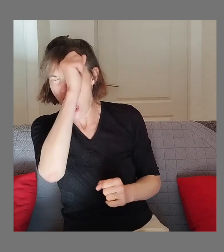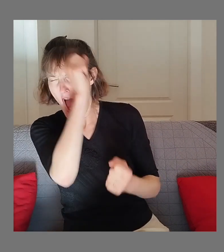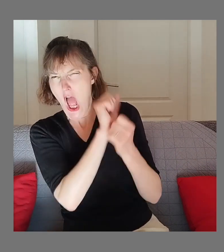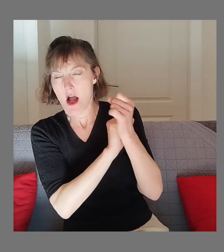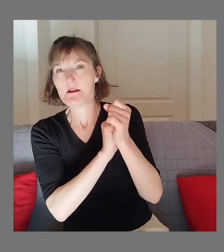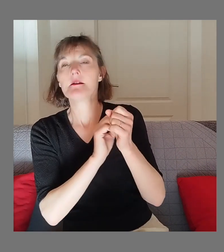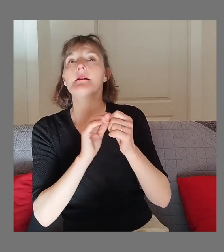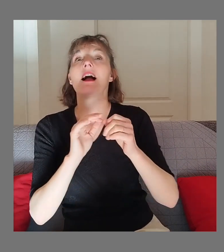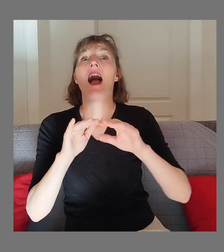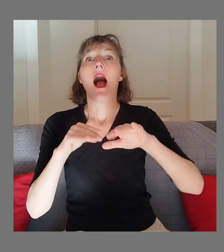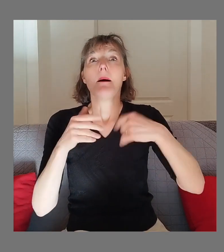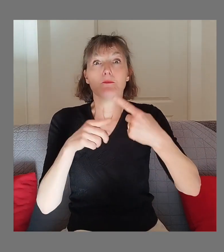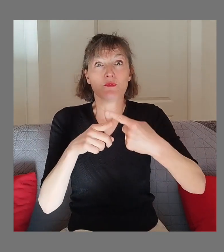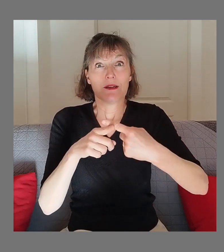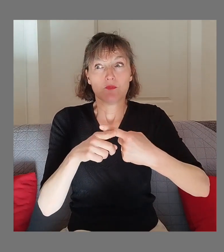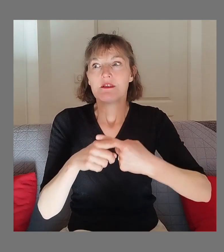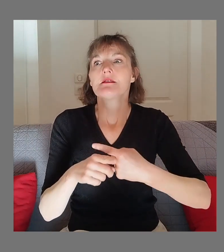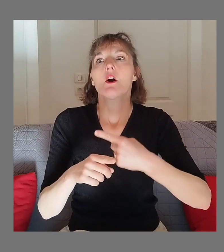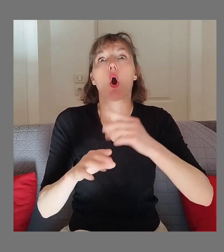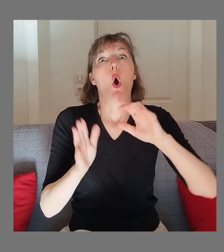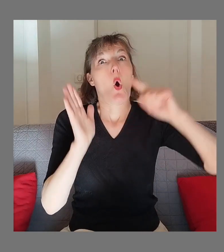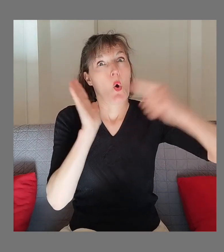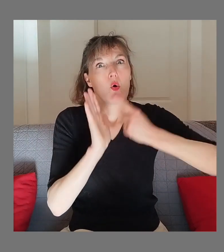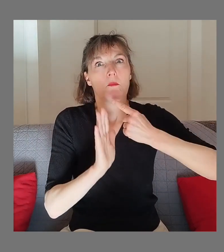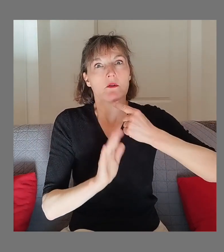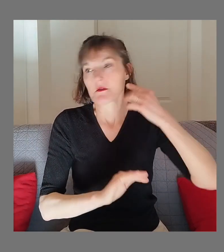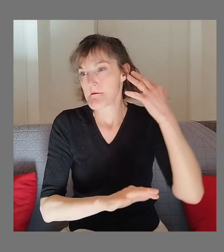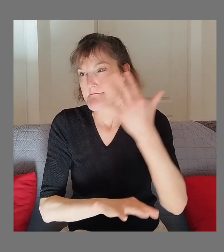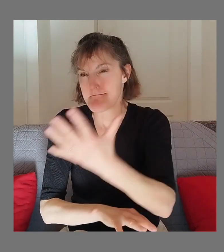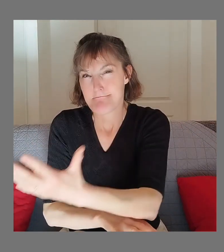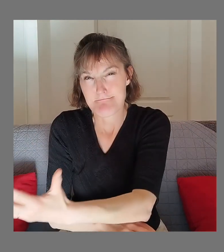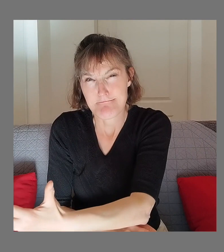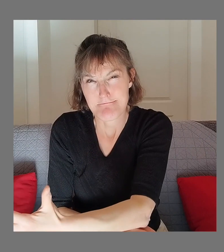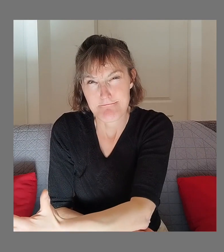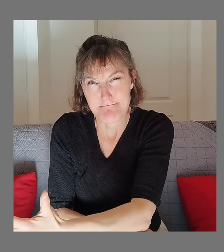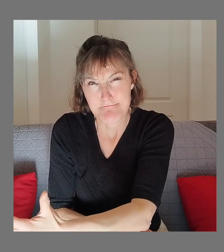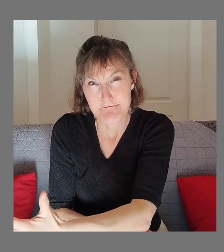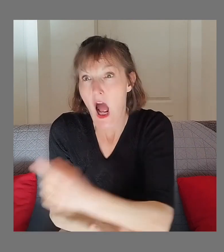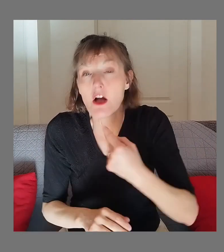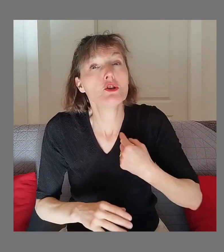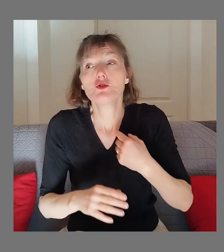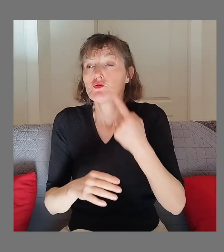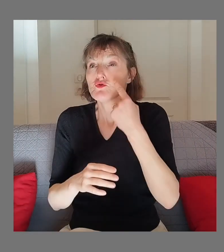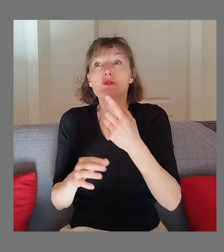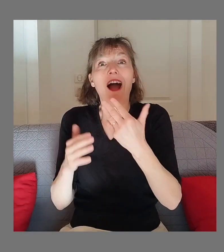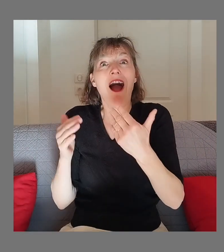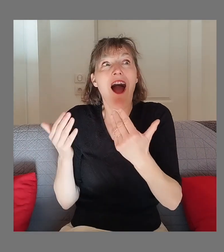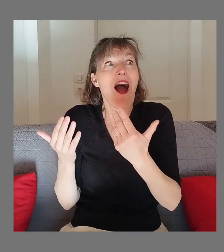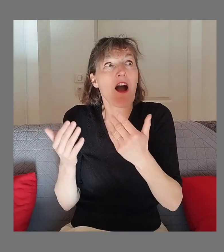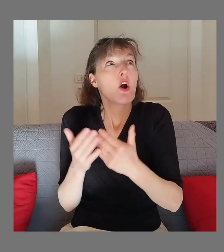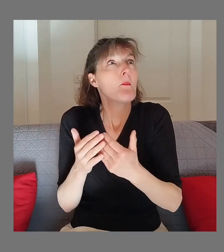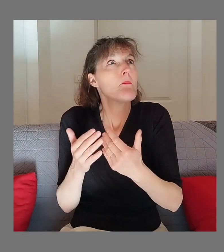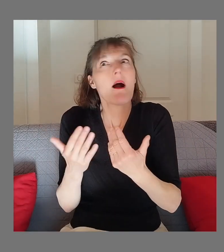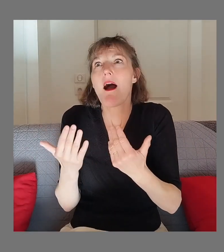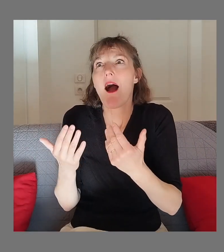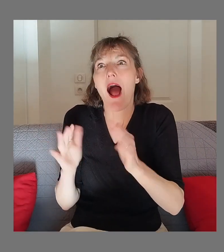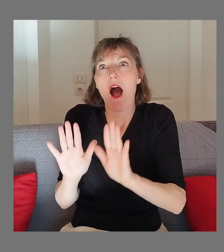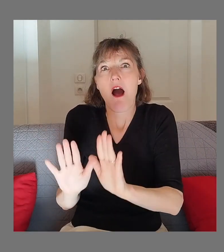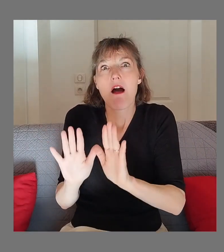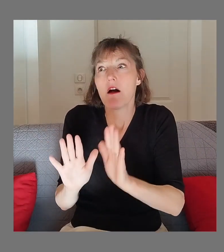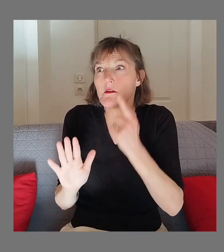à nouveau, elle le garde. Et sœur Marguerite recommence. elle lui prend à nouveau le couteau.